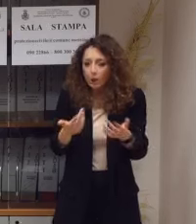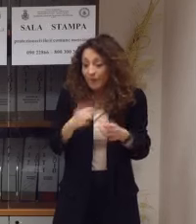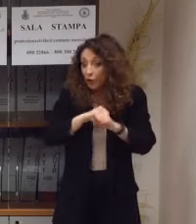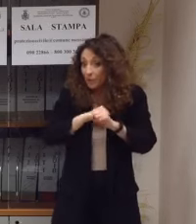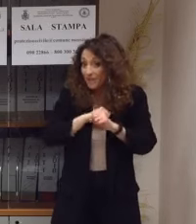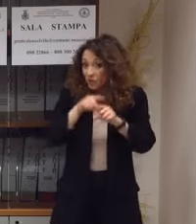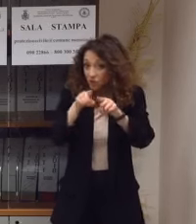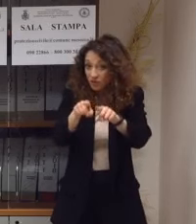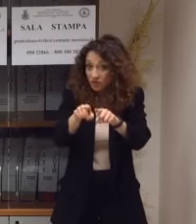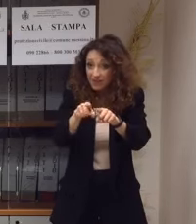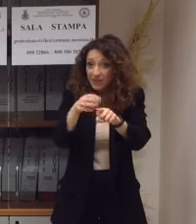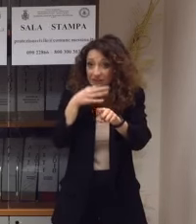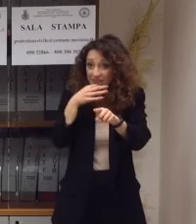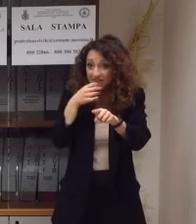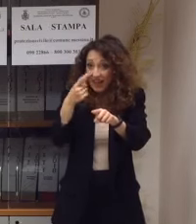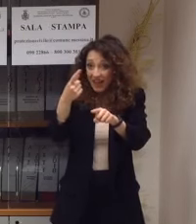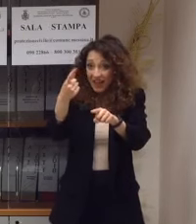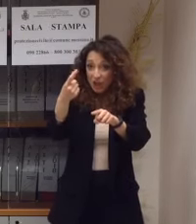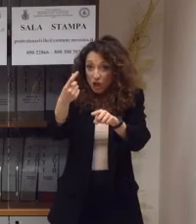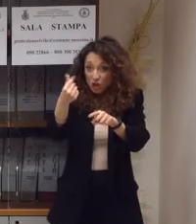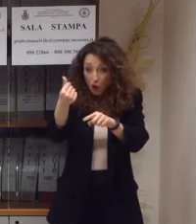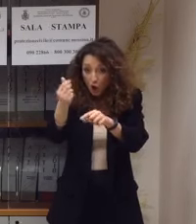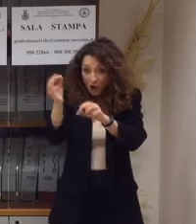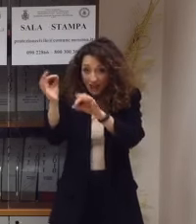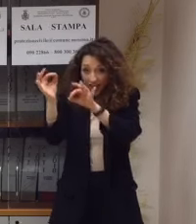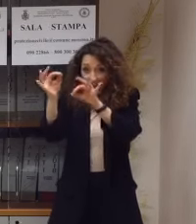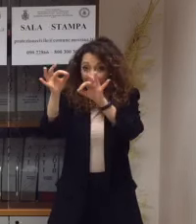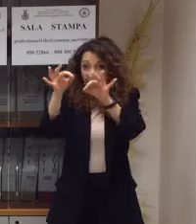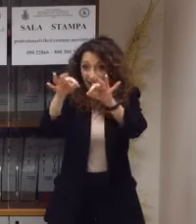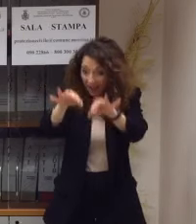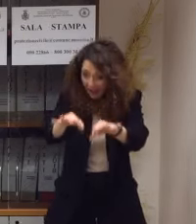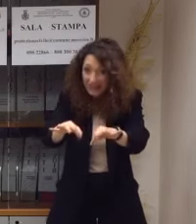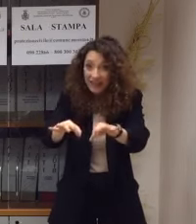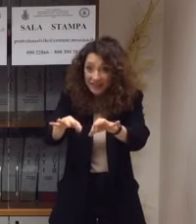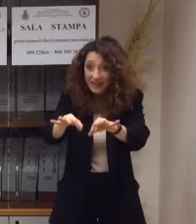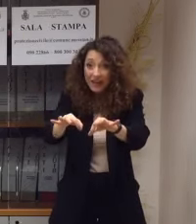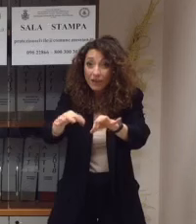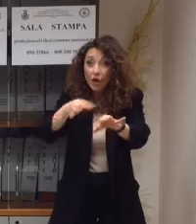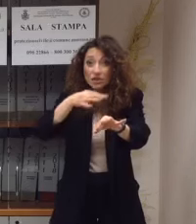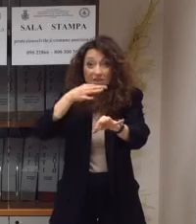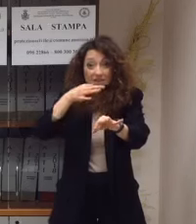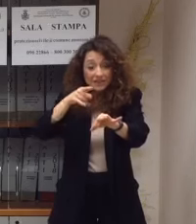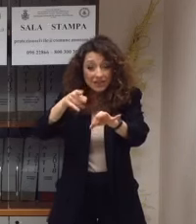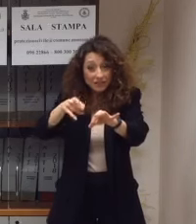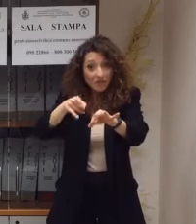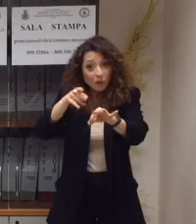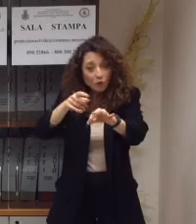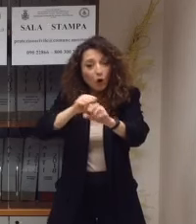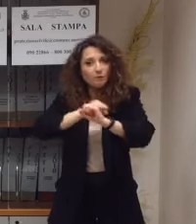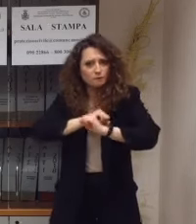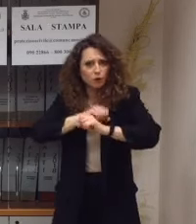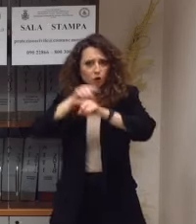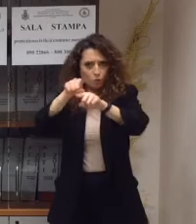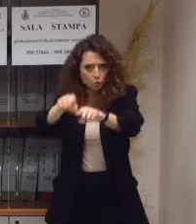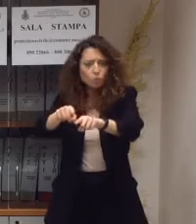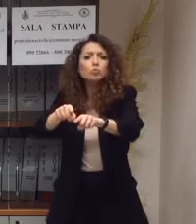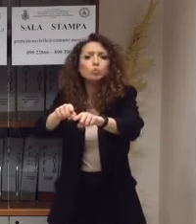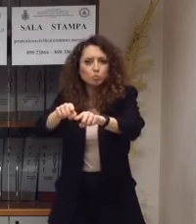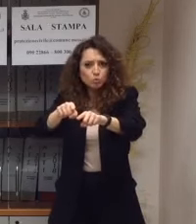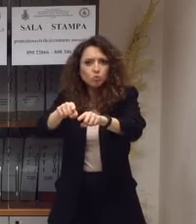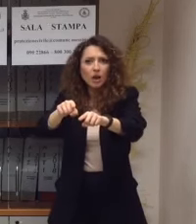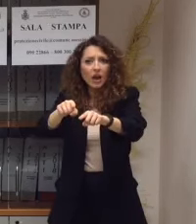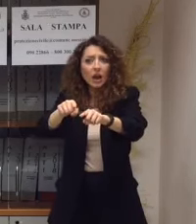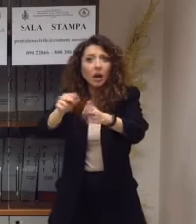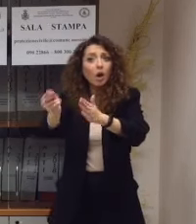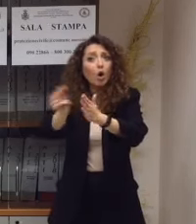soldi, l'impegno lo mettiamo. È già previsto, che devono dichiarare. L'abbiamo detto stanotte e lo ribadiamo.